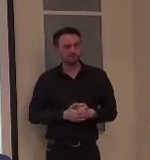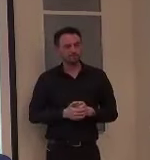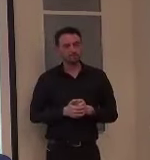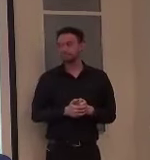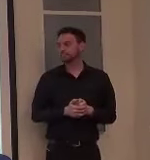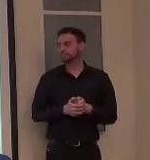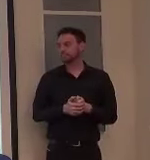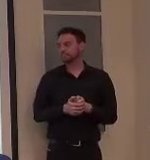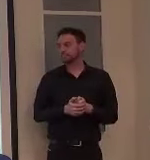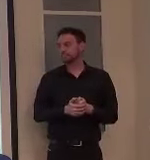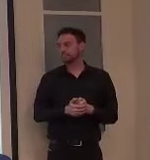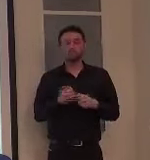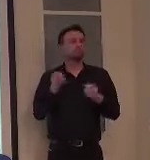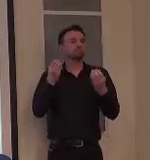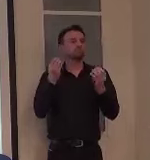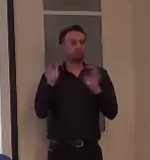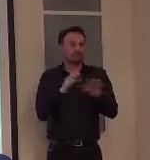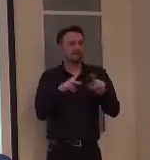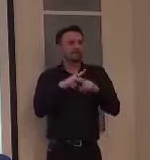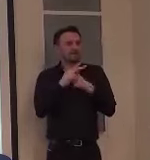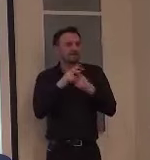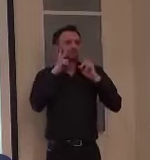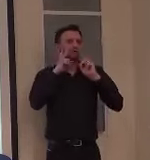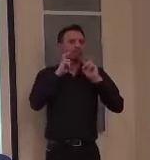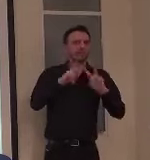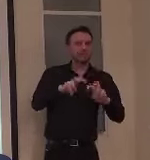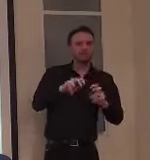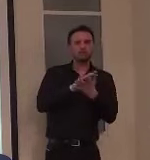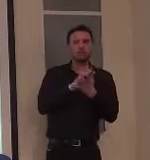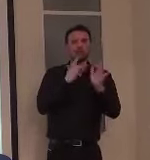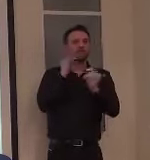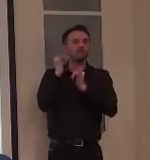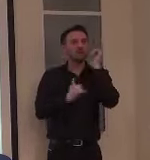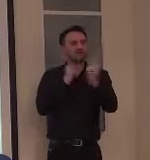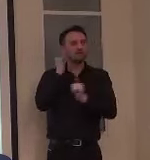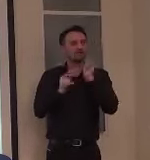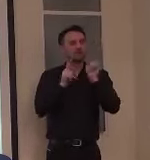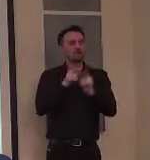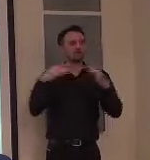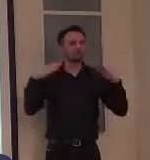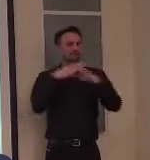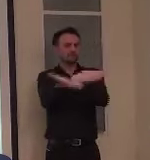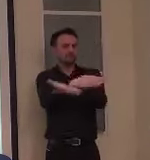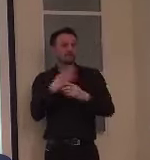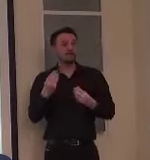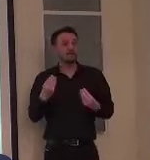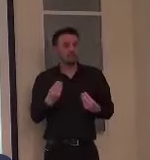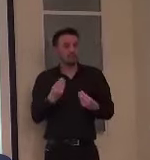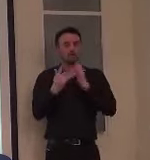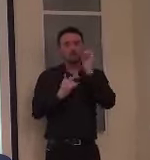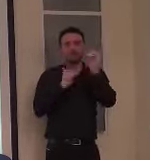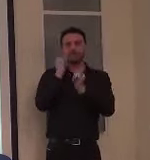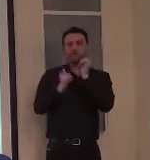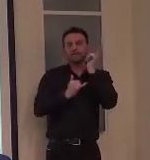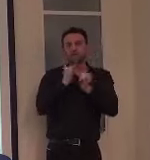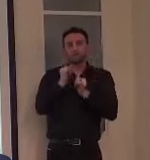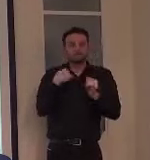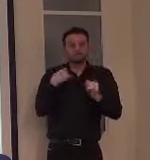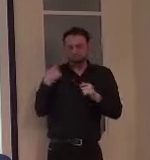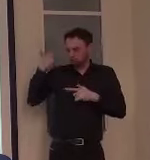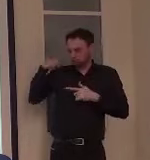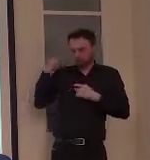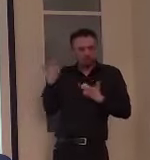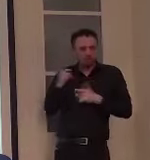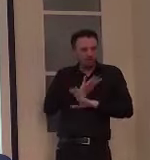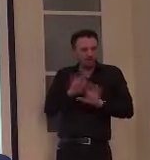una técnica se trató de una investigación de tipo definitivo y transversal descriptivo porque teníamos prácticamente nada ahora entonces